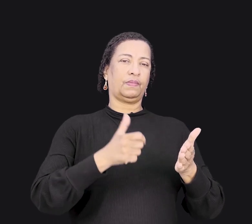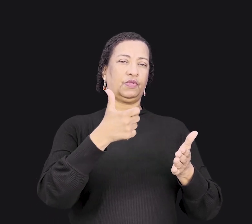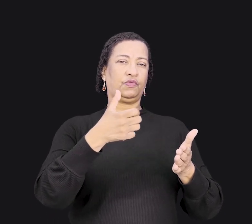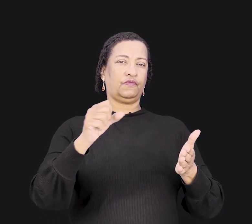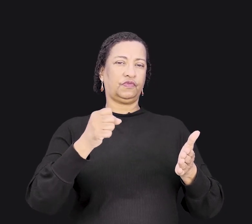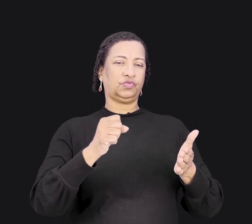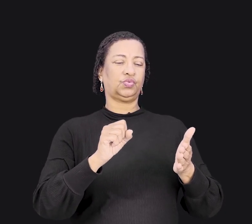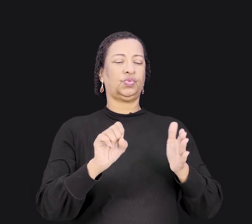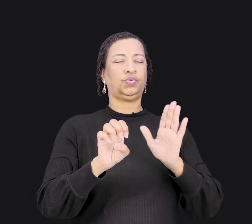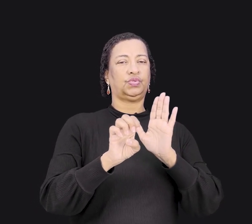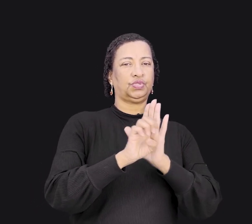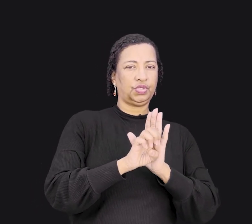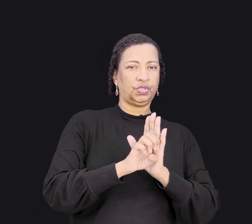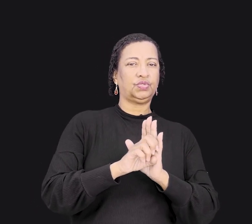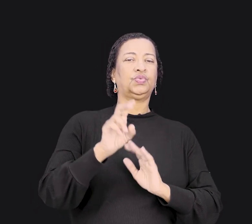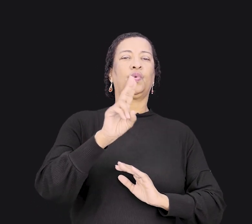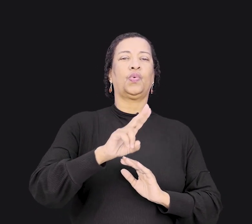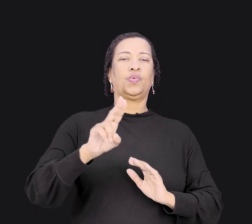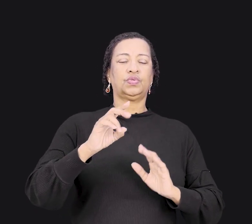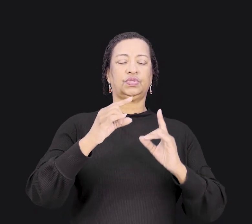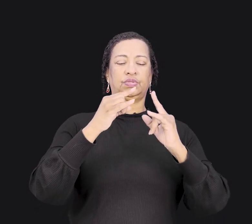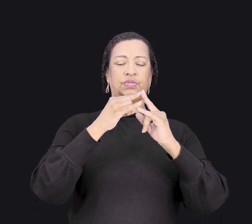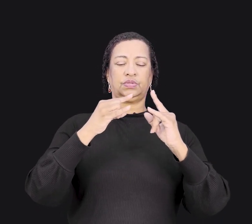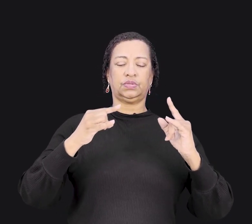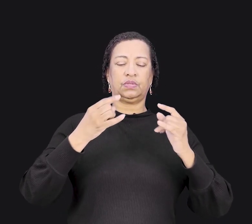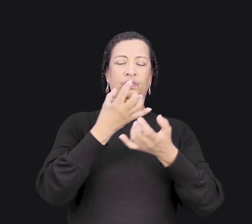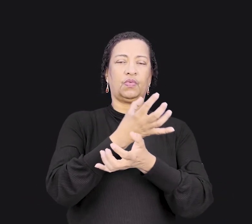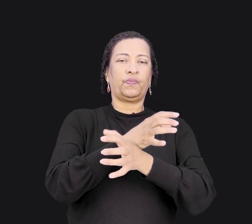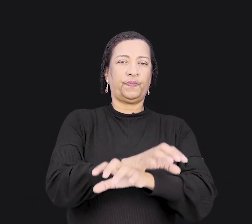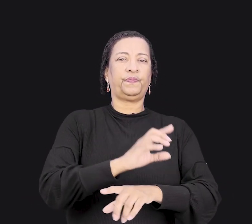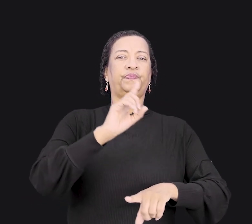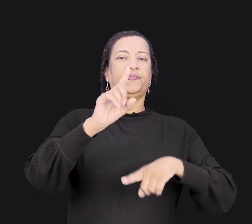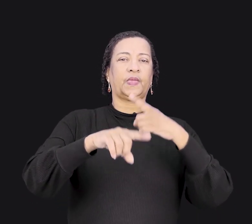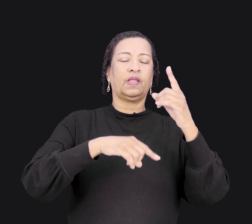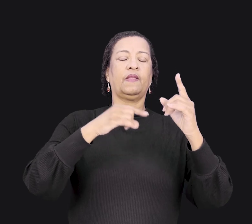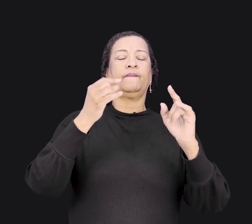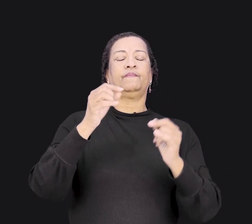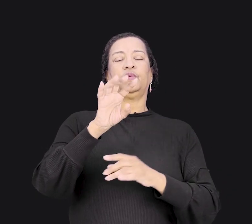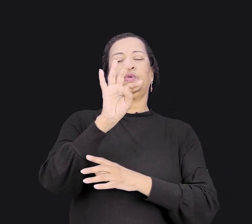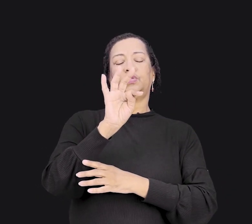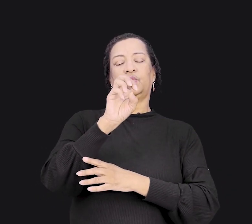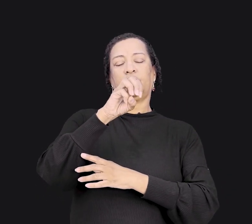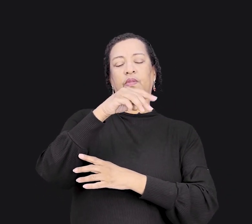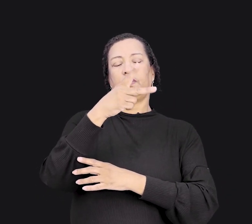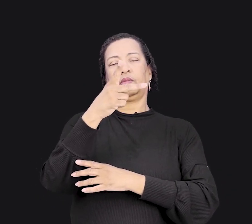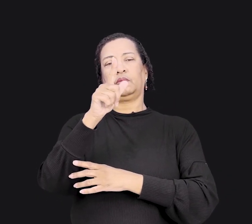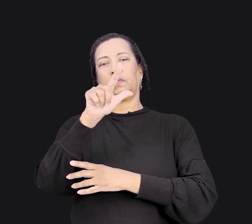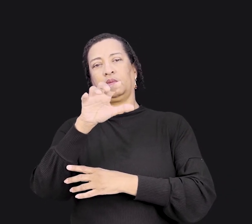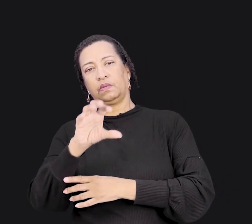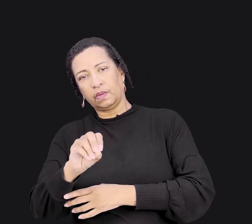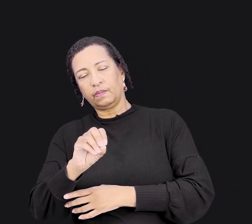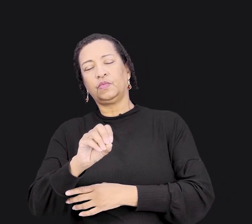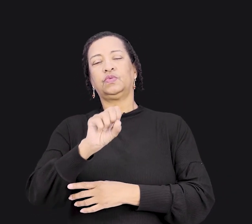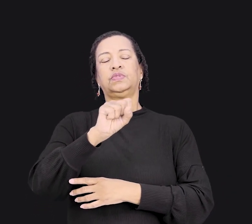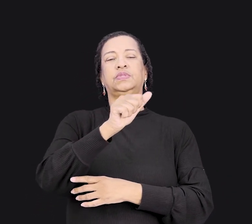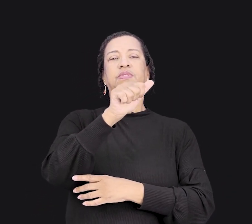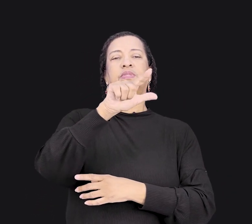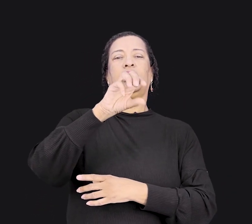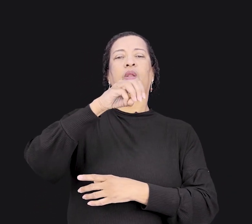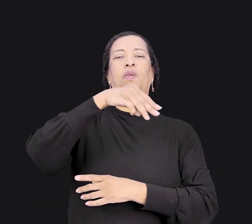no tabernáculo do deserto e depois no templo de Salomão. O sumo sacerdote deveria usar uma estola com